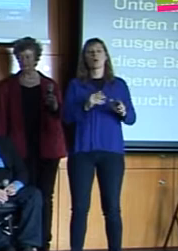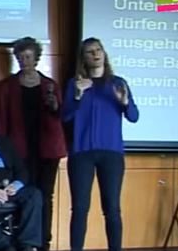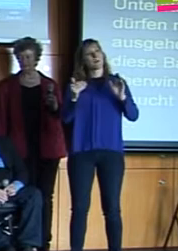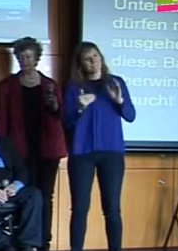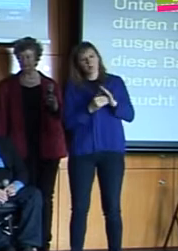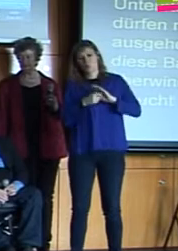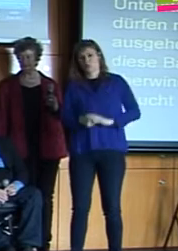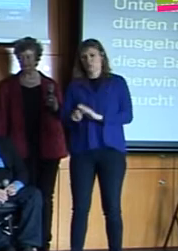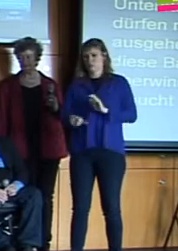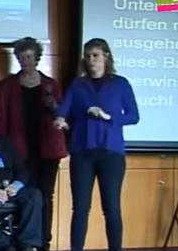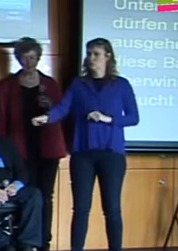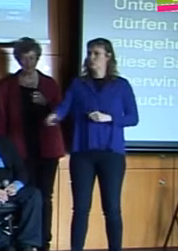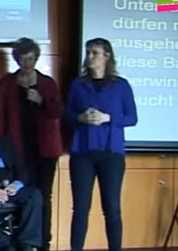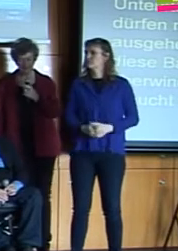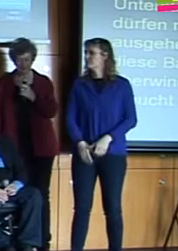Unterstützung.